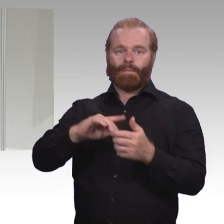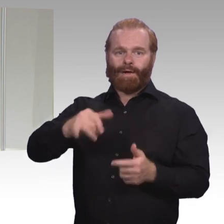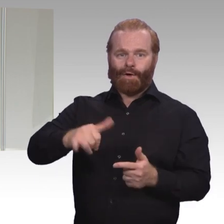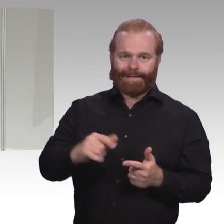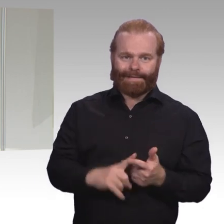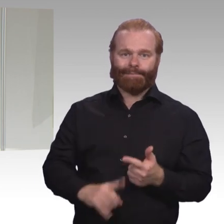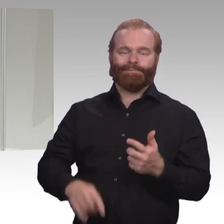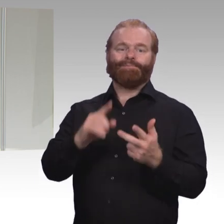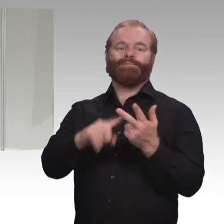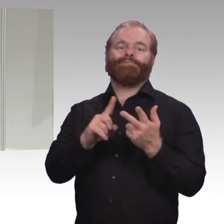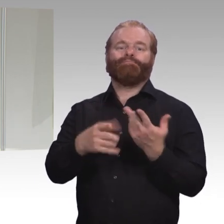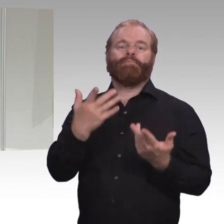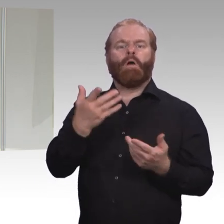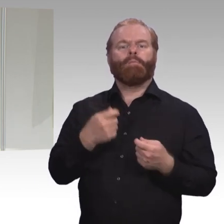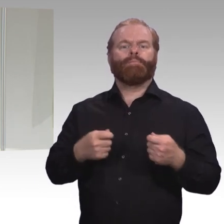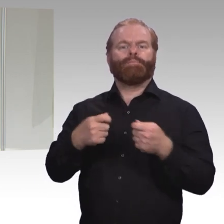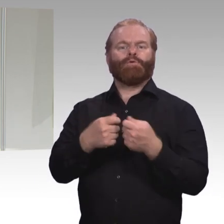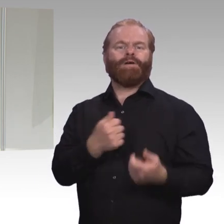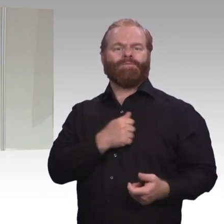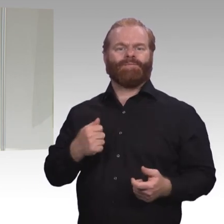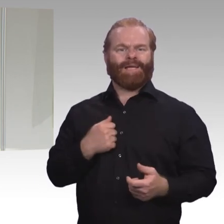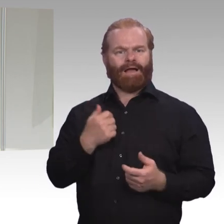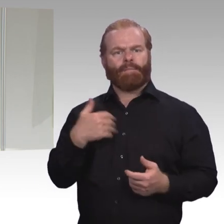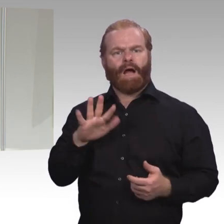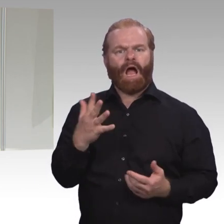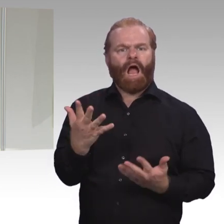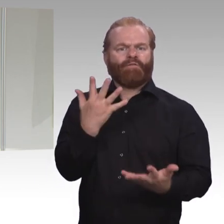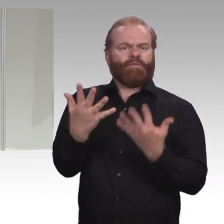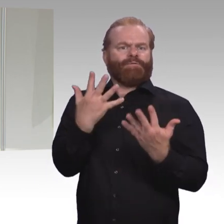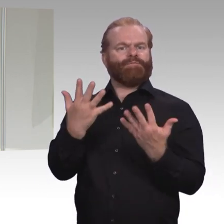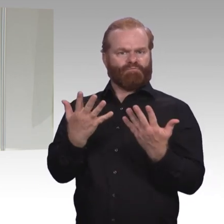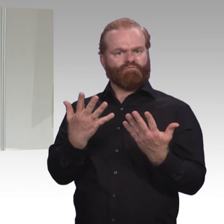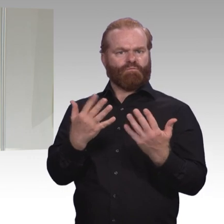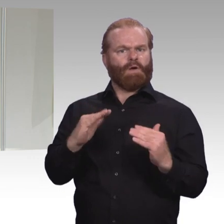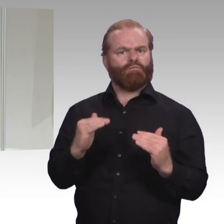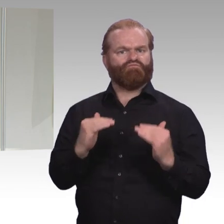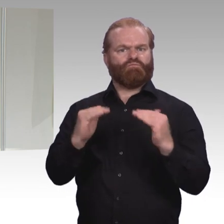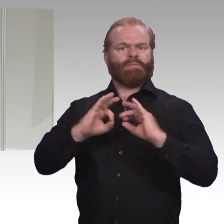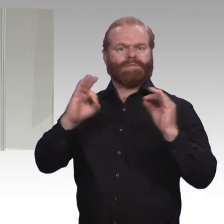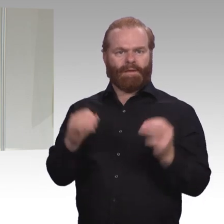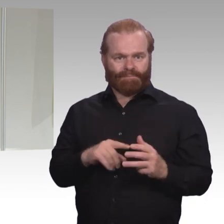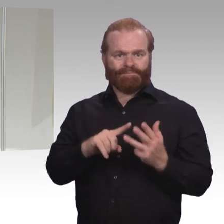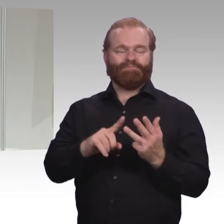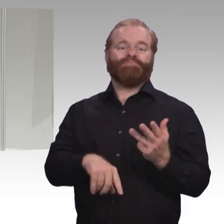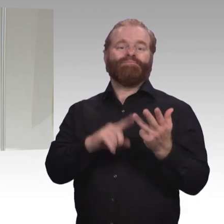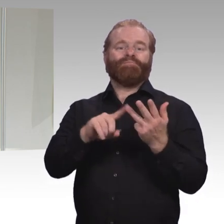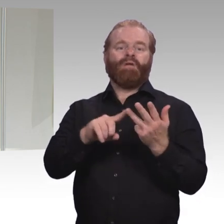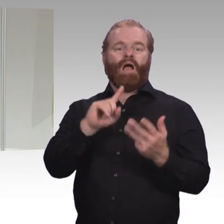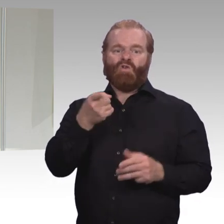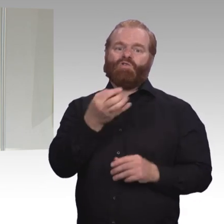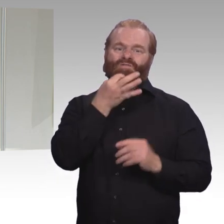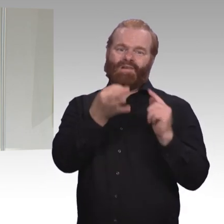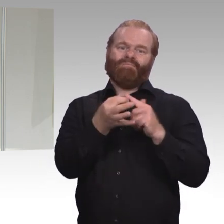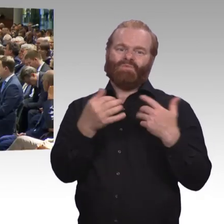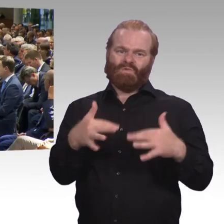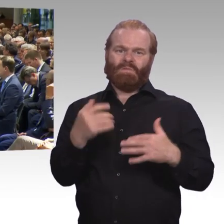Und auch darüber werden Sie mit Ihrem Koalitionspartner das ein oder andere Wort noch wechseln müssen.